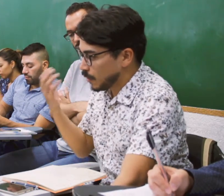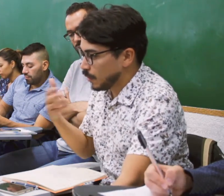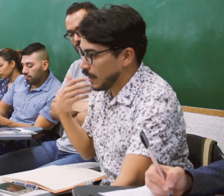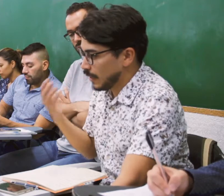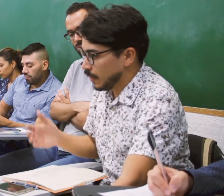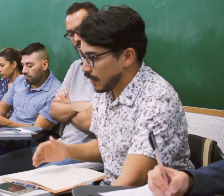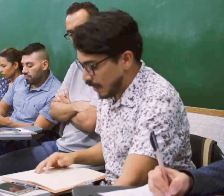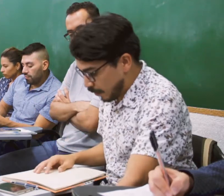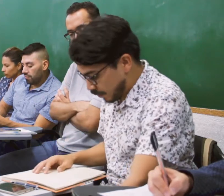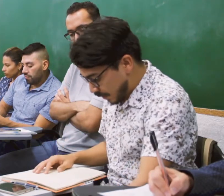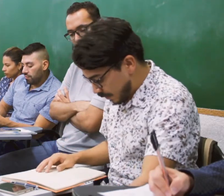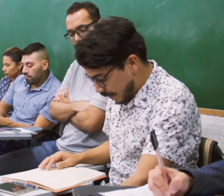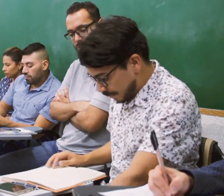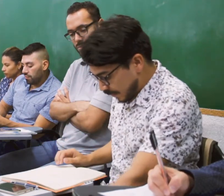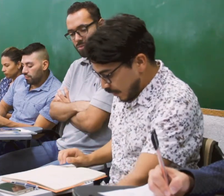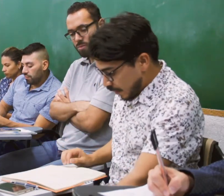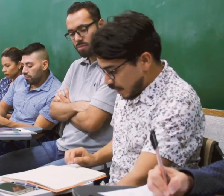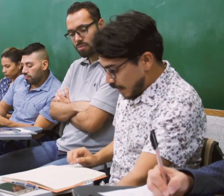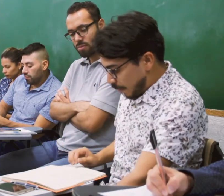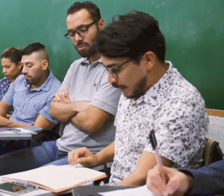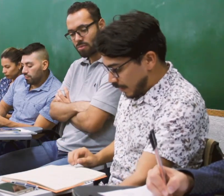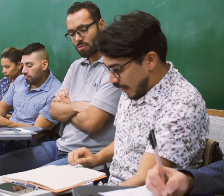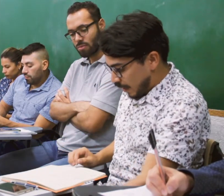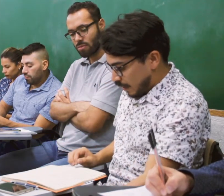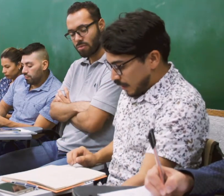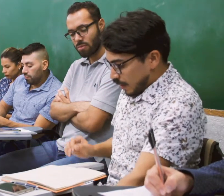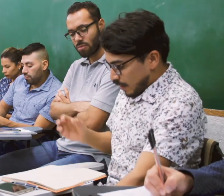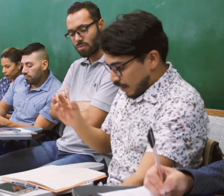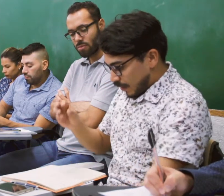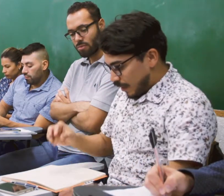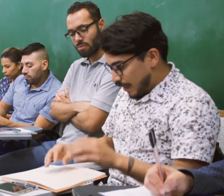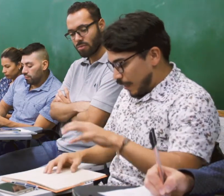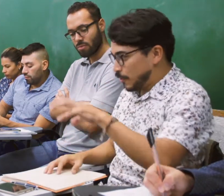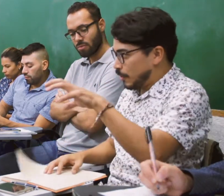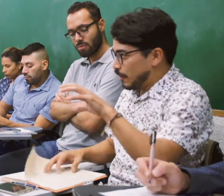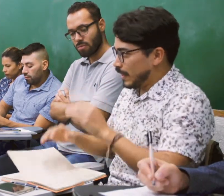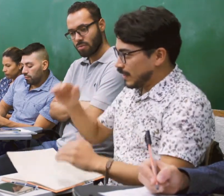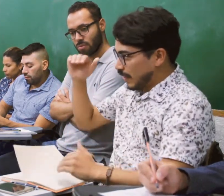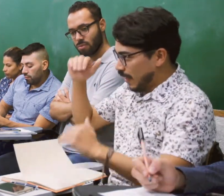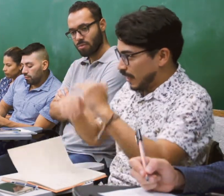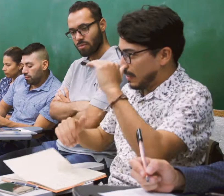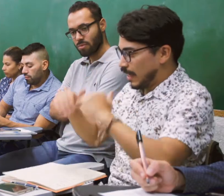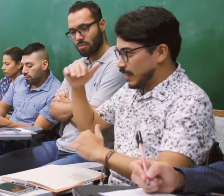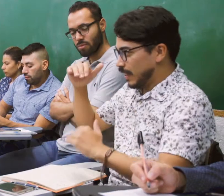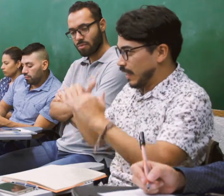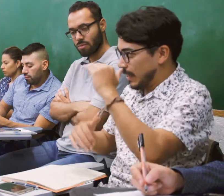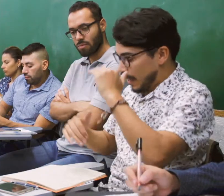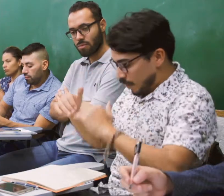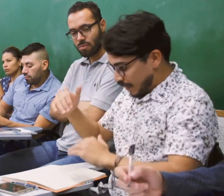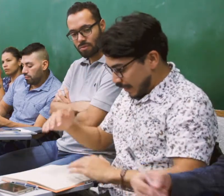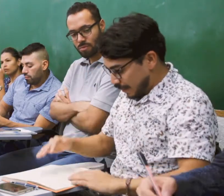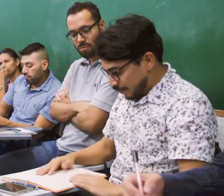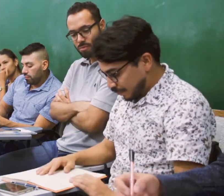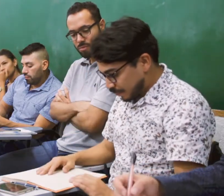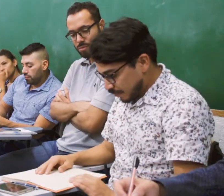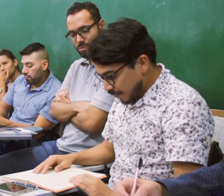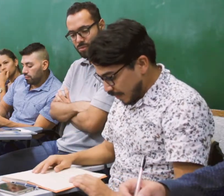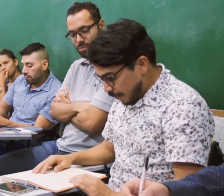trabaja mucho sobre la teoría de la justicia. Ella plantea, en relación con esta dialéctica de equidad e